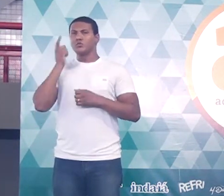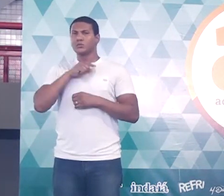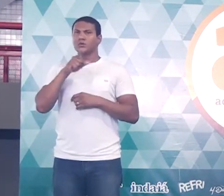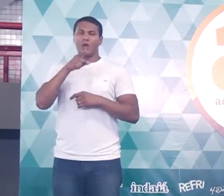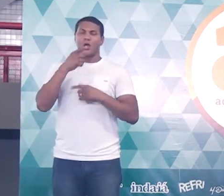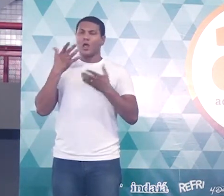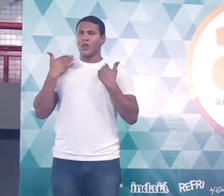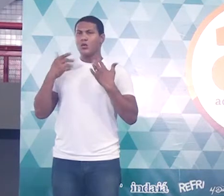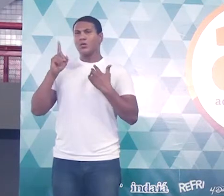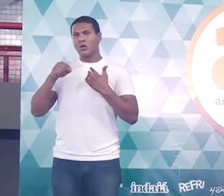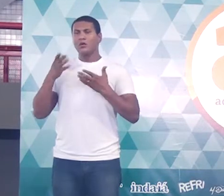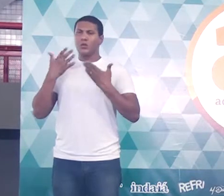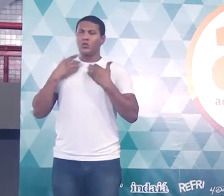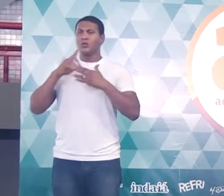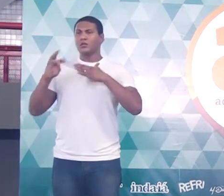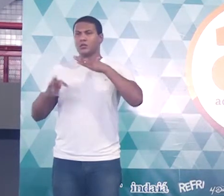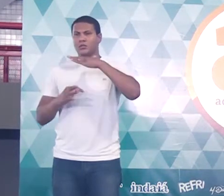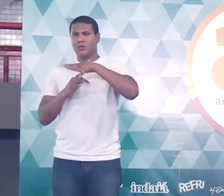tempo.